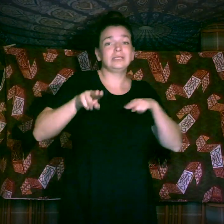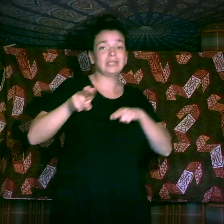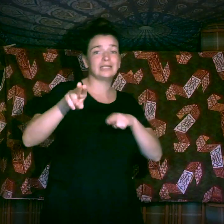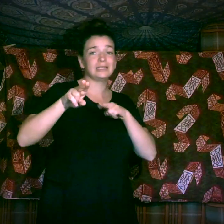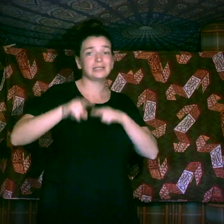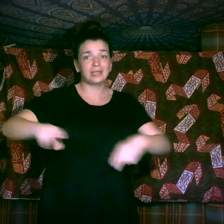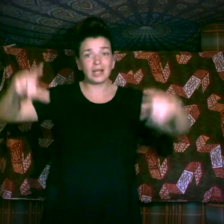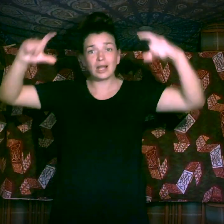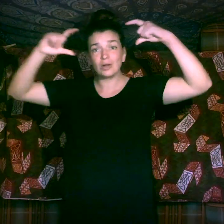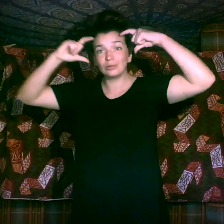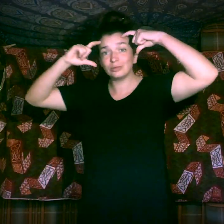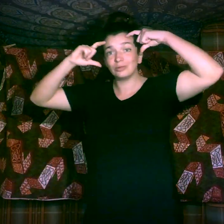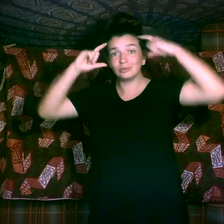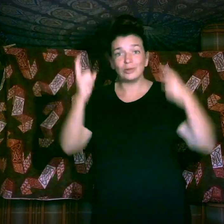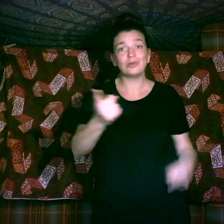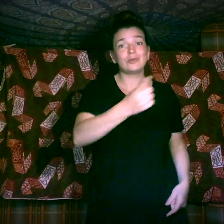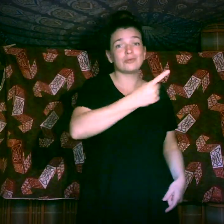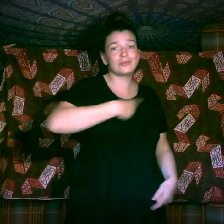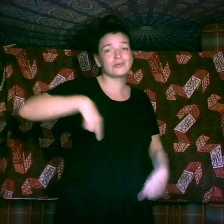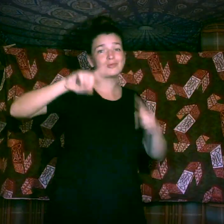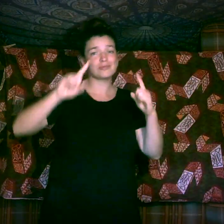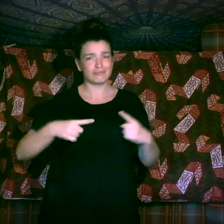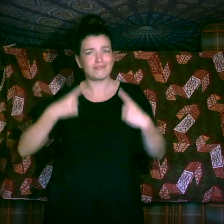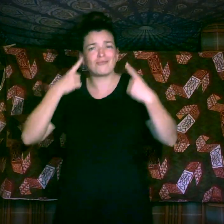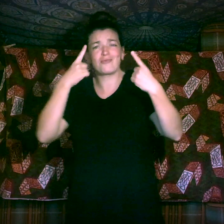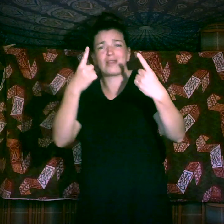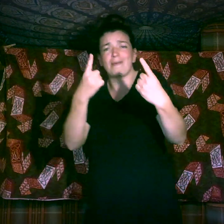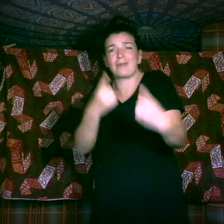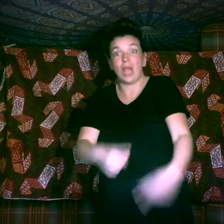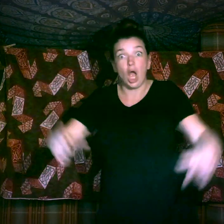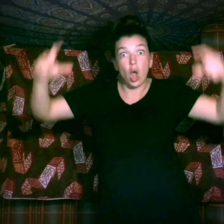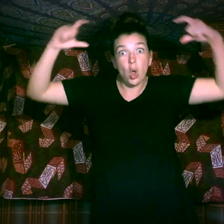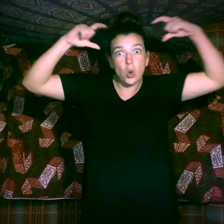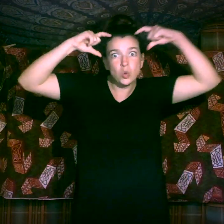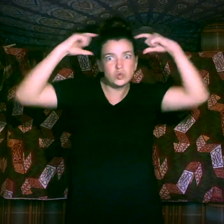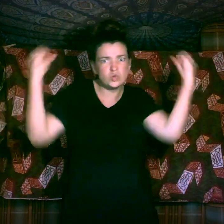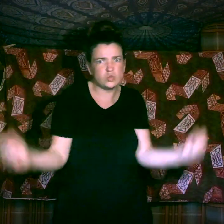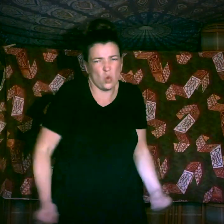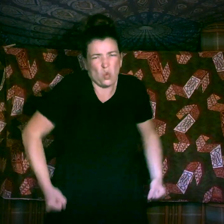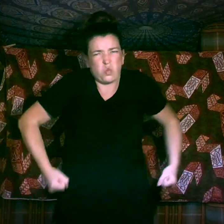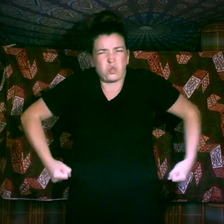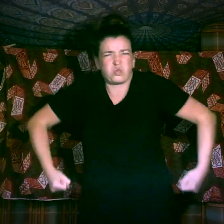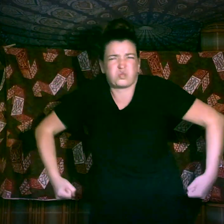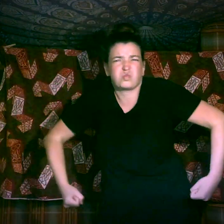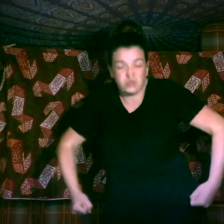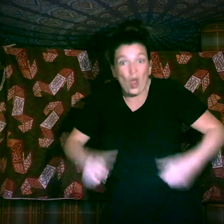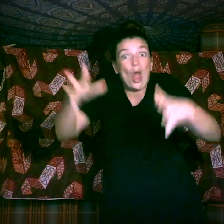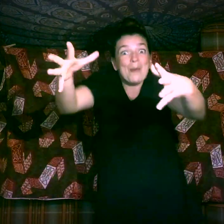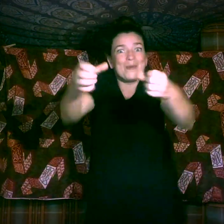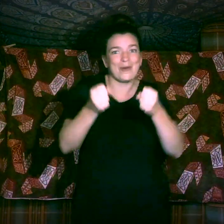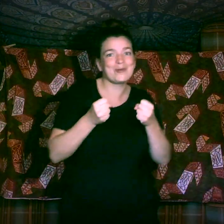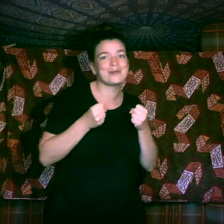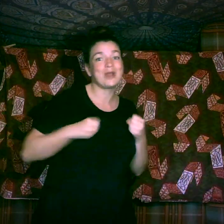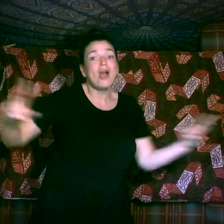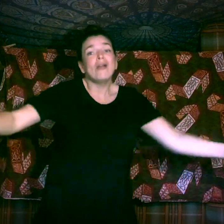Nous allons à la chasse à l'ours. Nous allons en prendre un très gros. La vie est